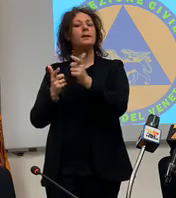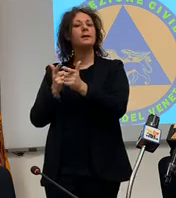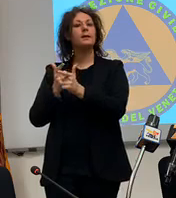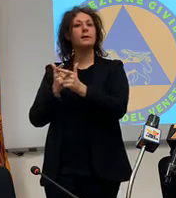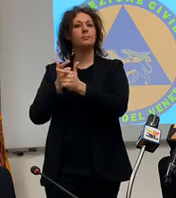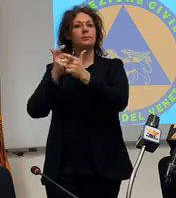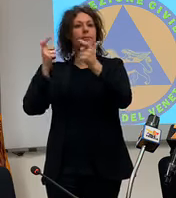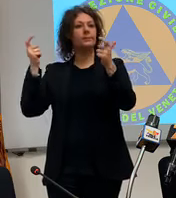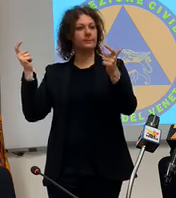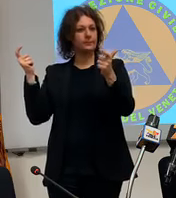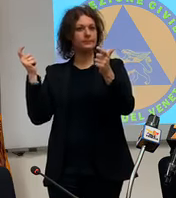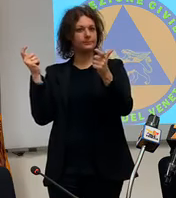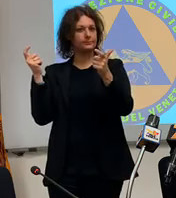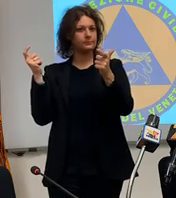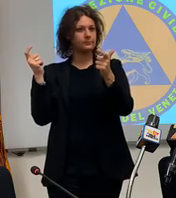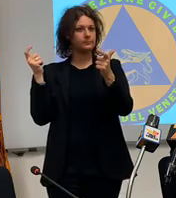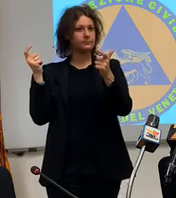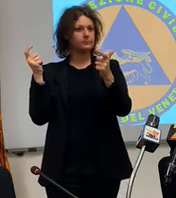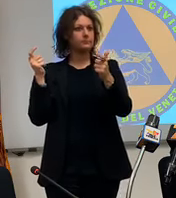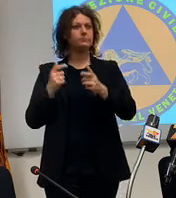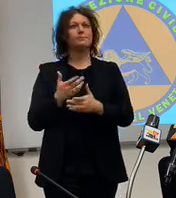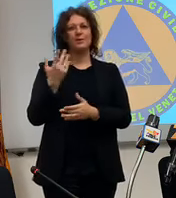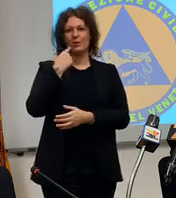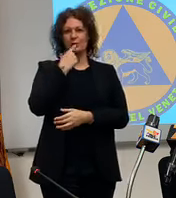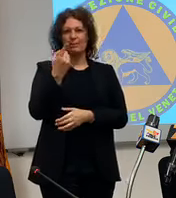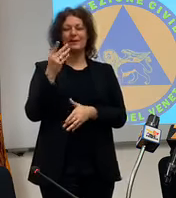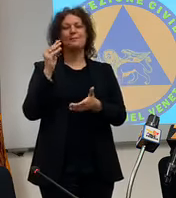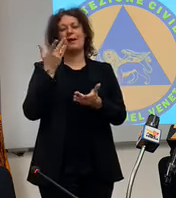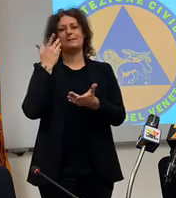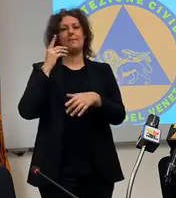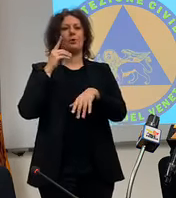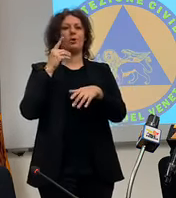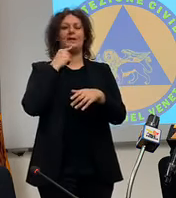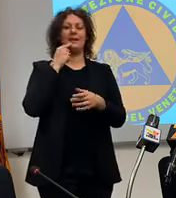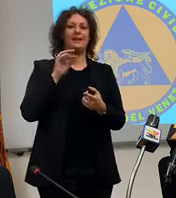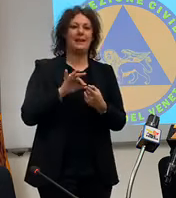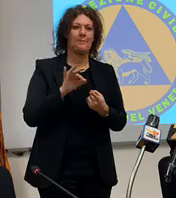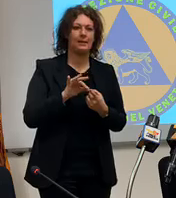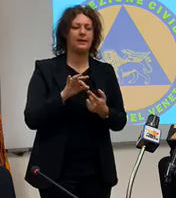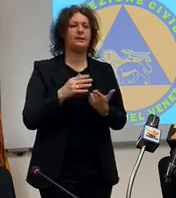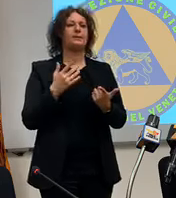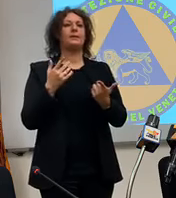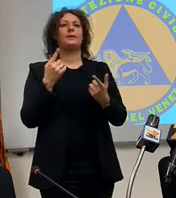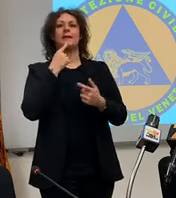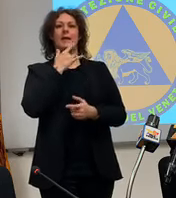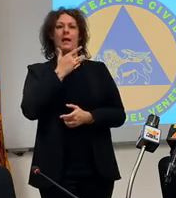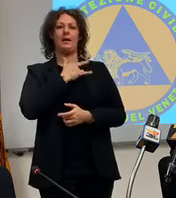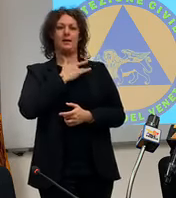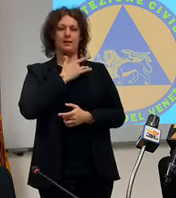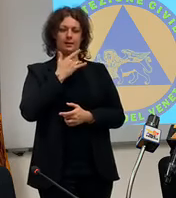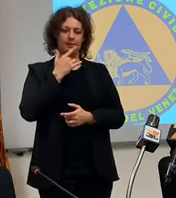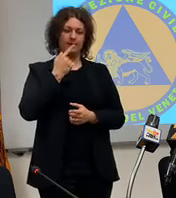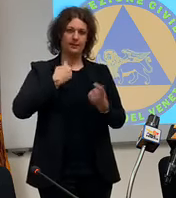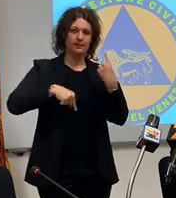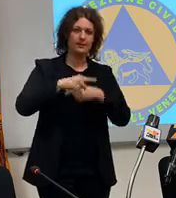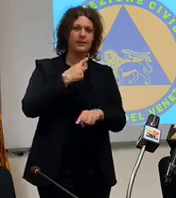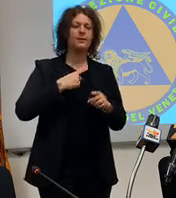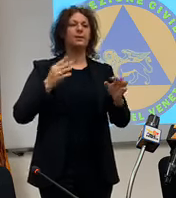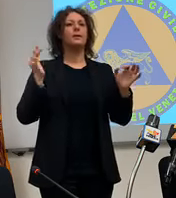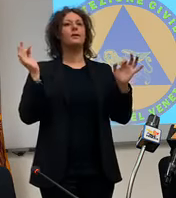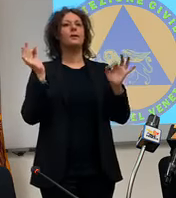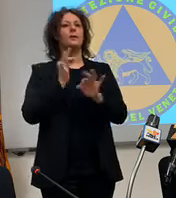comorbilità che ho menzionato prima cioè il diabete cioè le patologie cardi circol at orie e